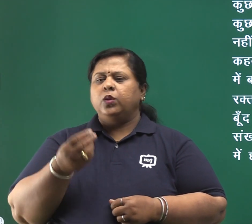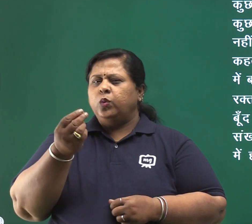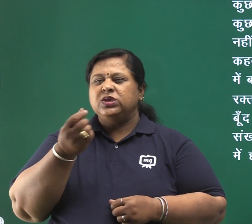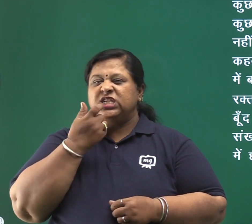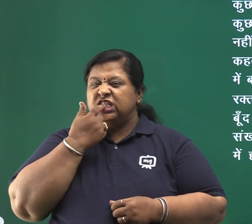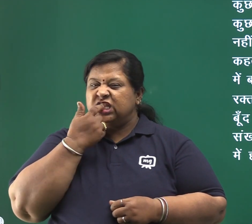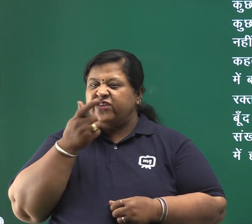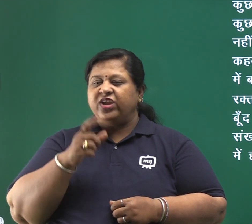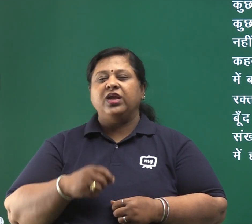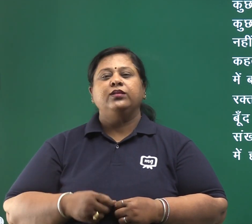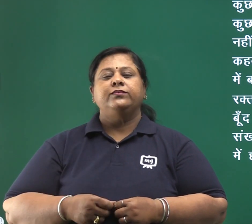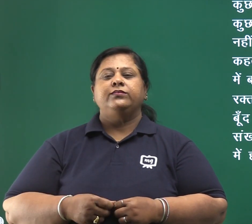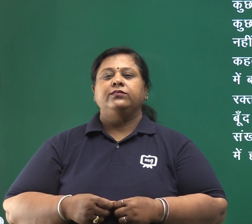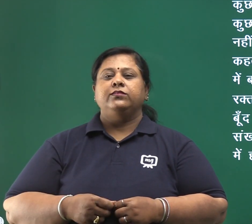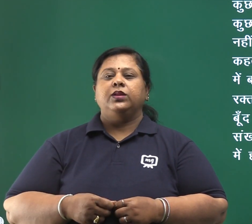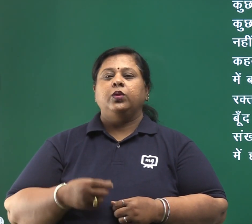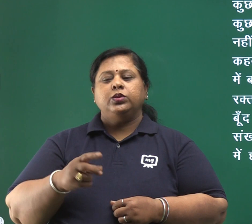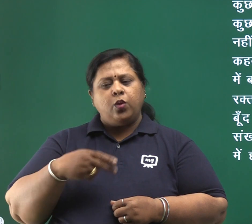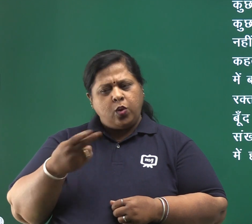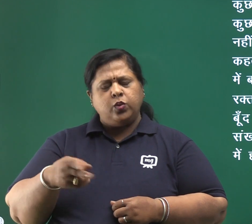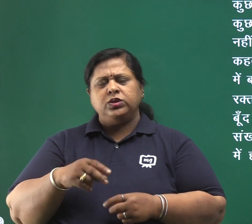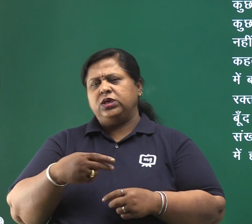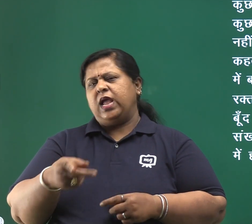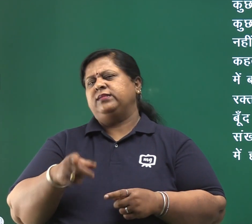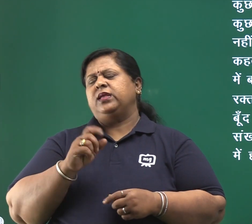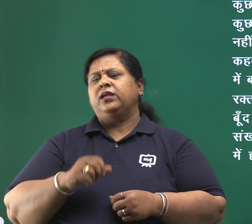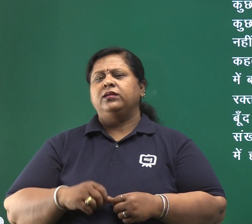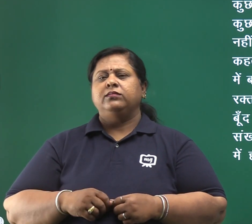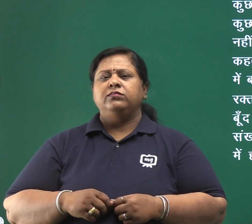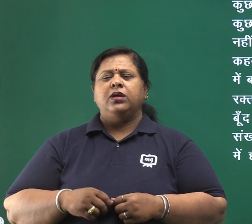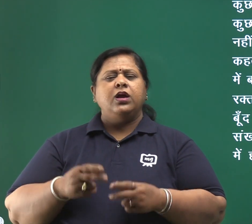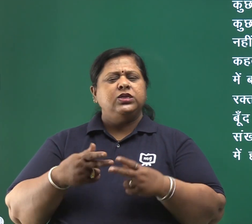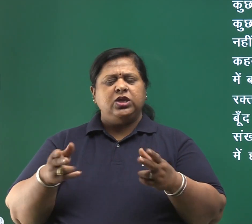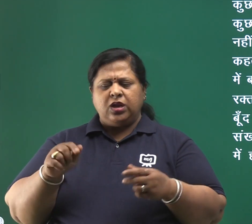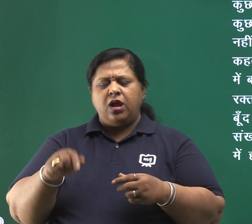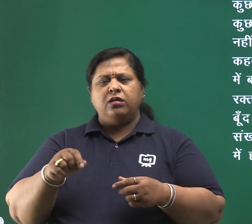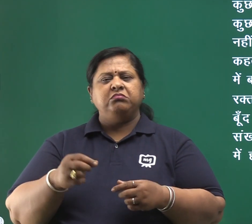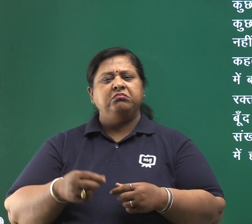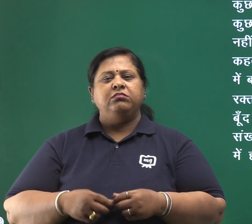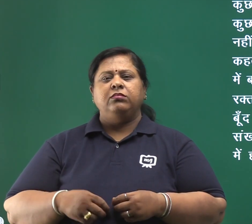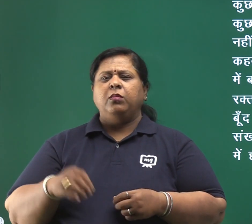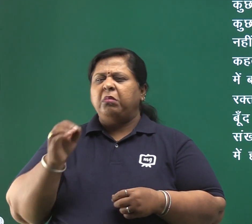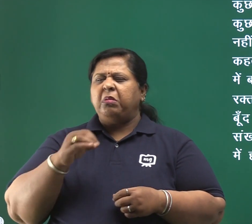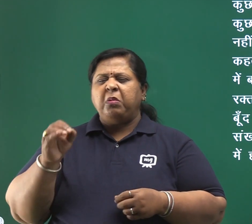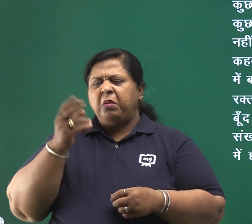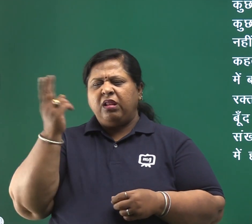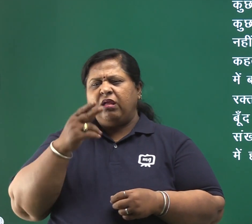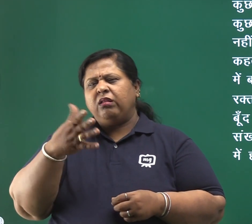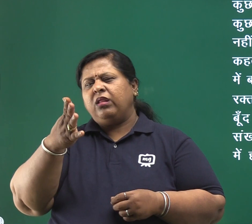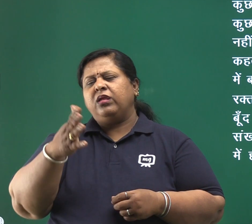कुछ सफ़ेद और कुछ ऐसे जिनका कोई